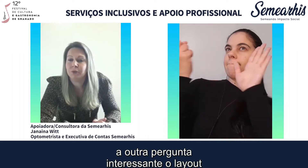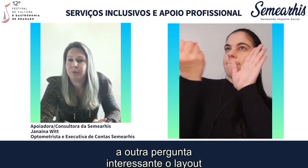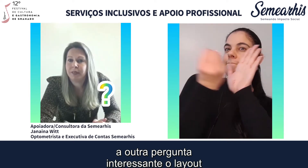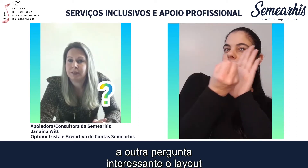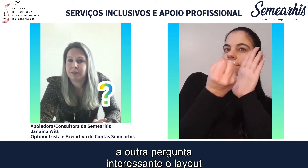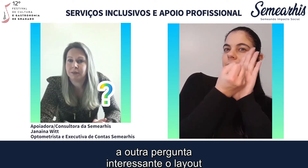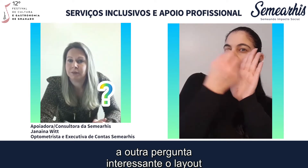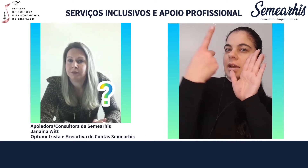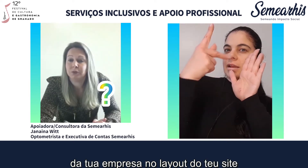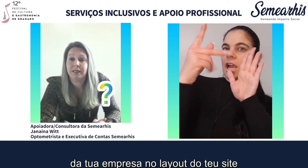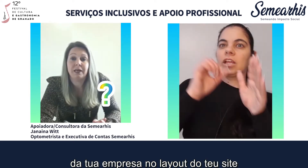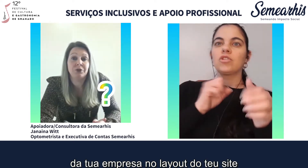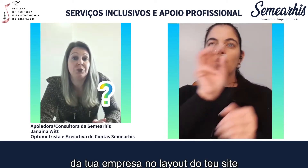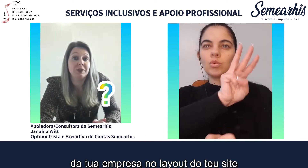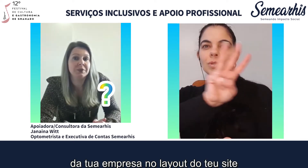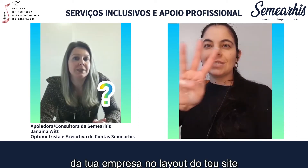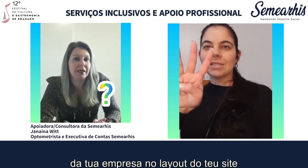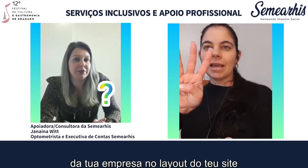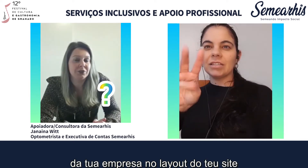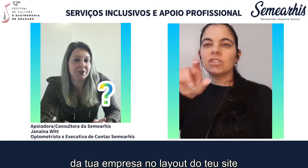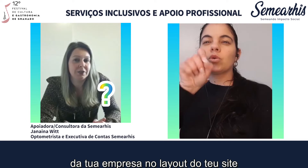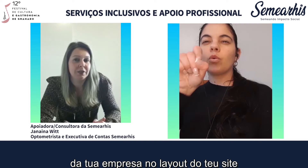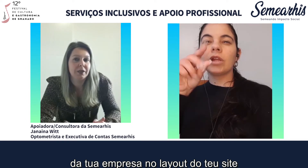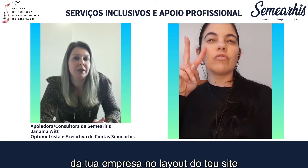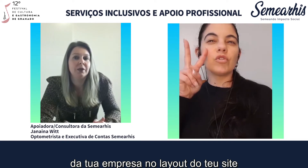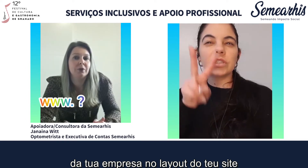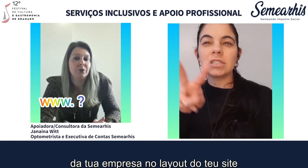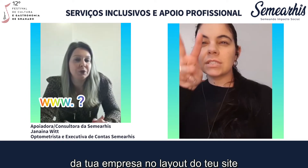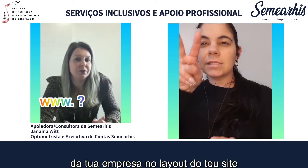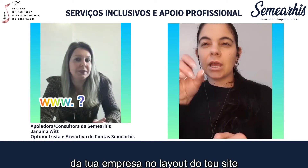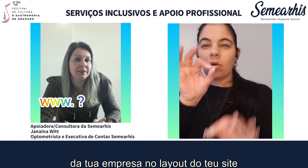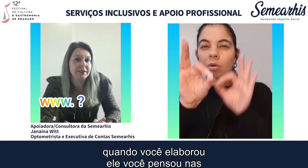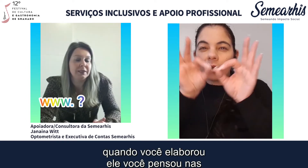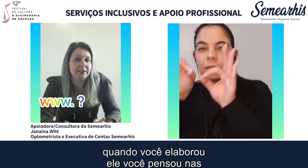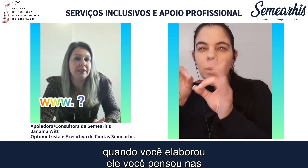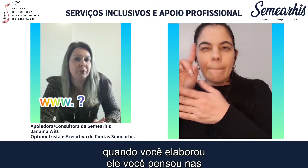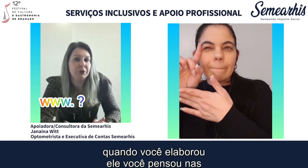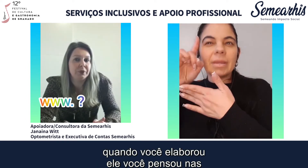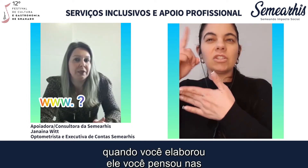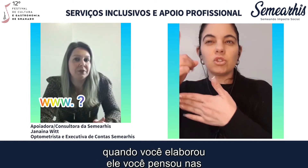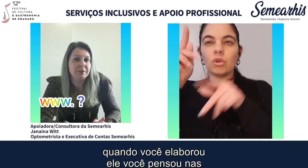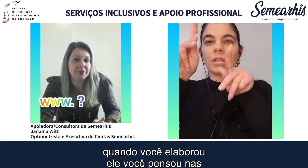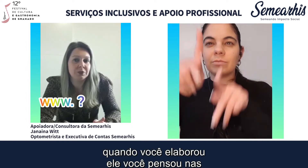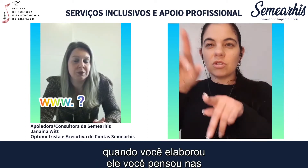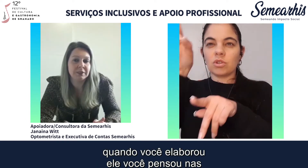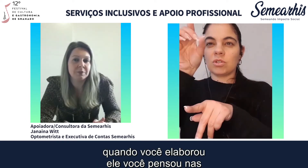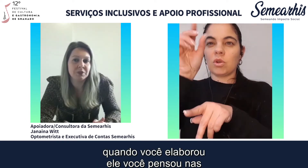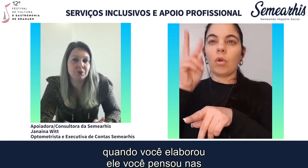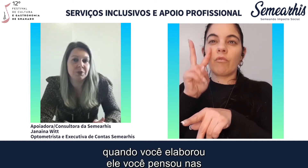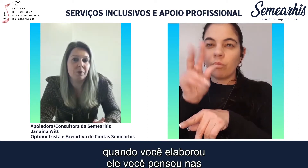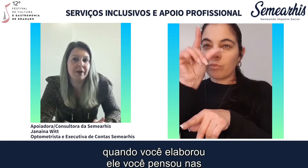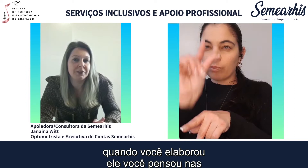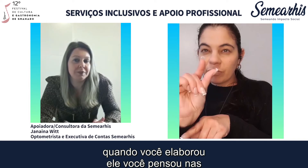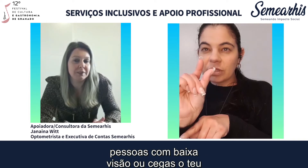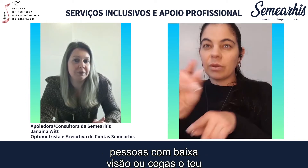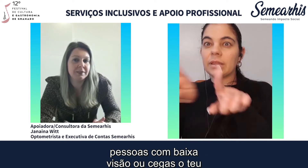da tua empresa, no layout do teu site, quando você elaborou ele, você pensou nas pessoas